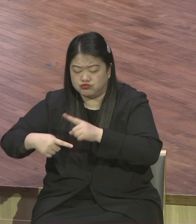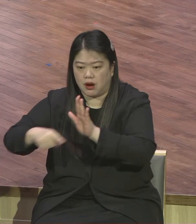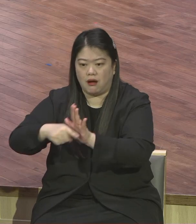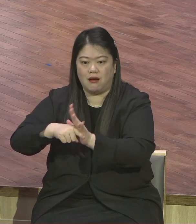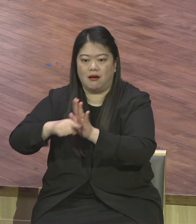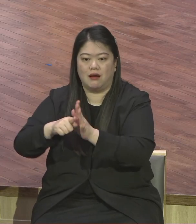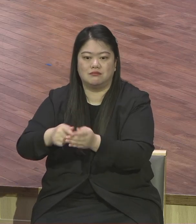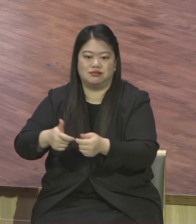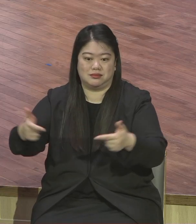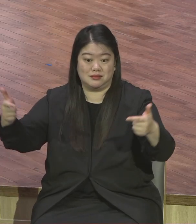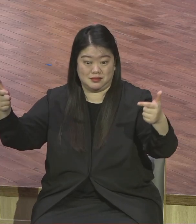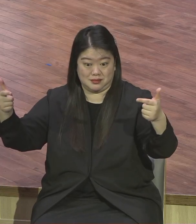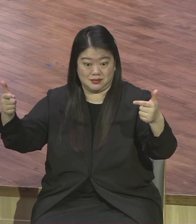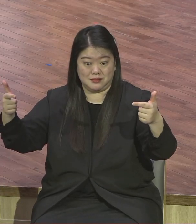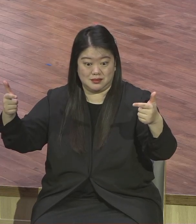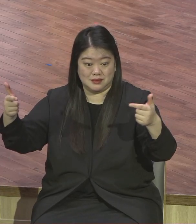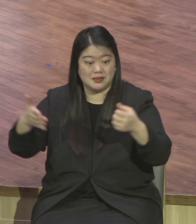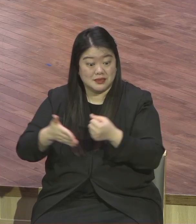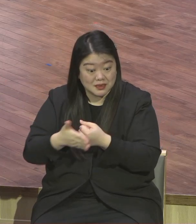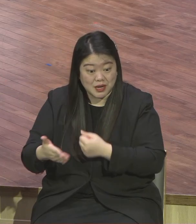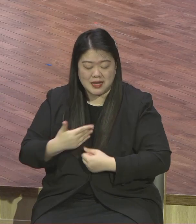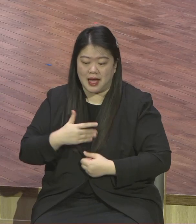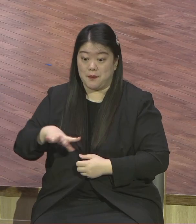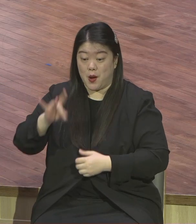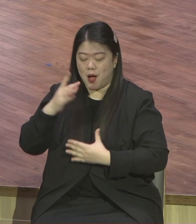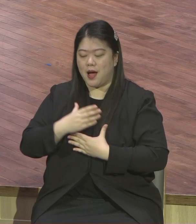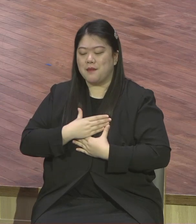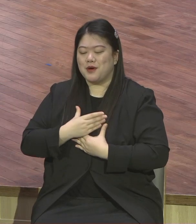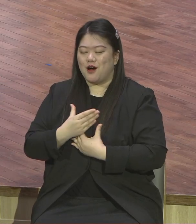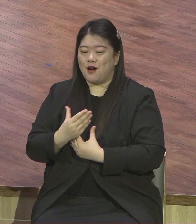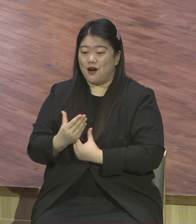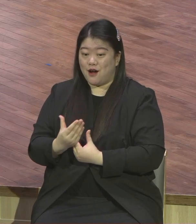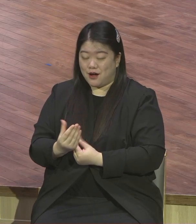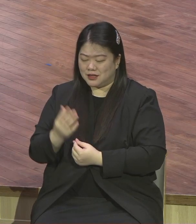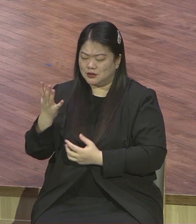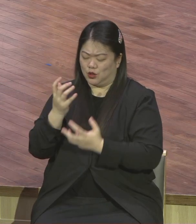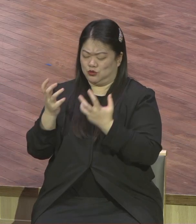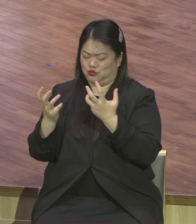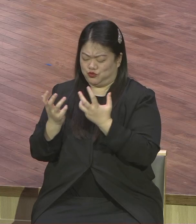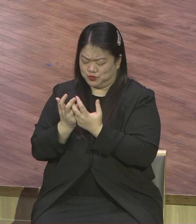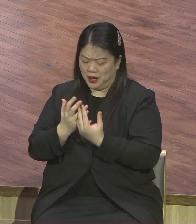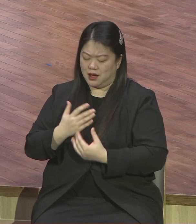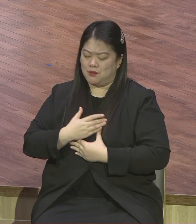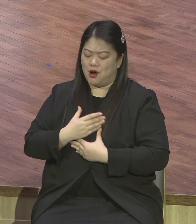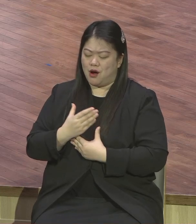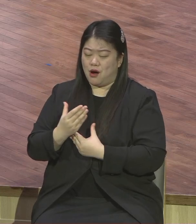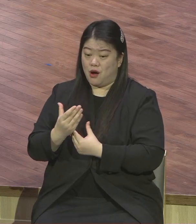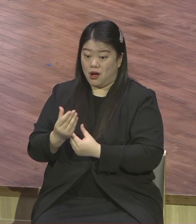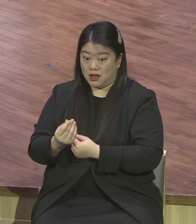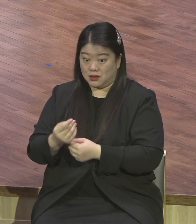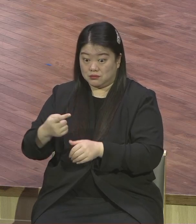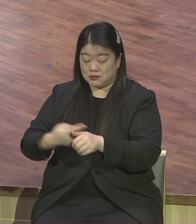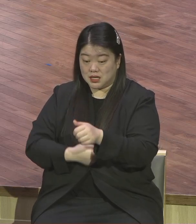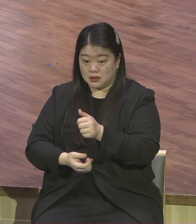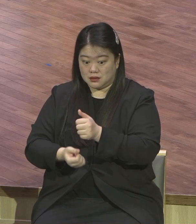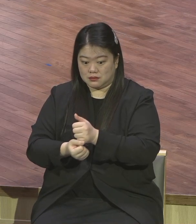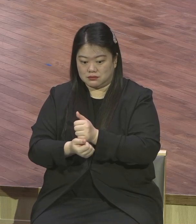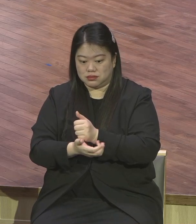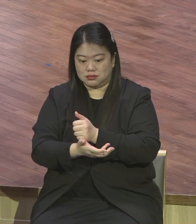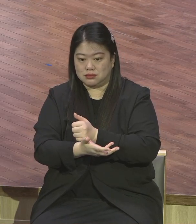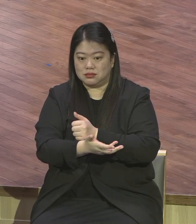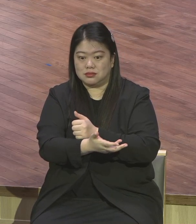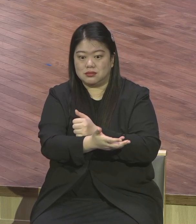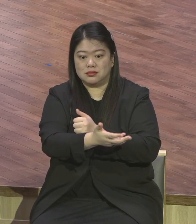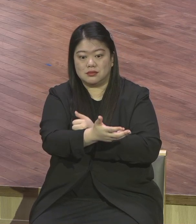기쁨과 평안을 누리게 될 때 직접 간접적으로 영적 영향력을 입히게 돼요.